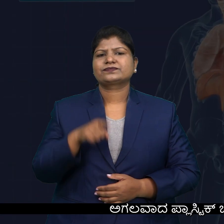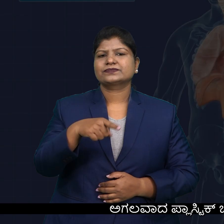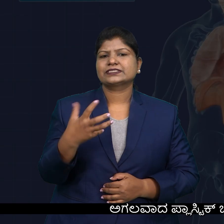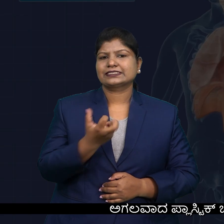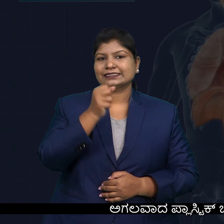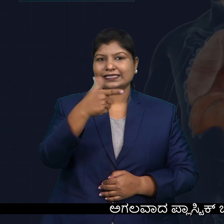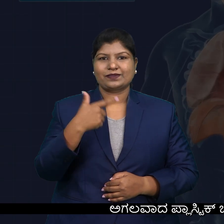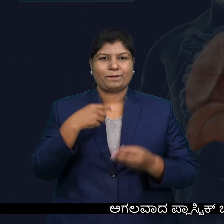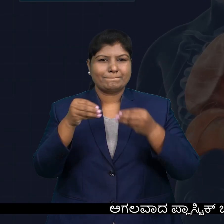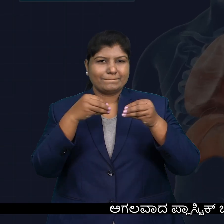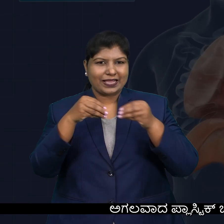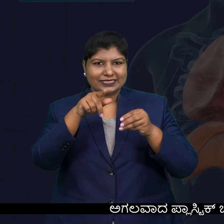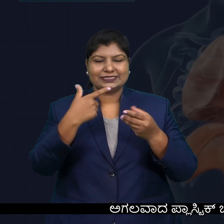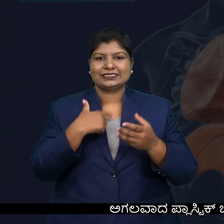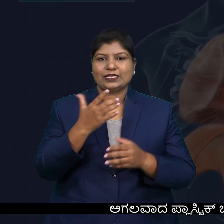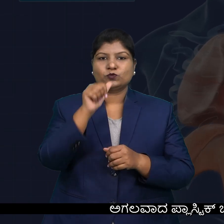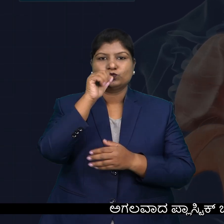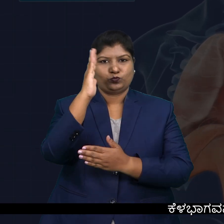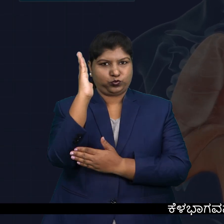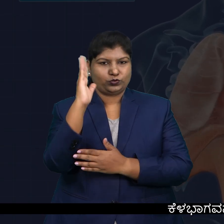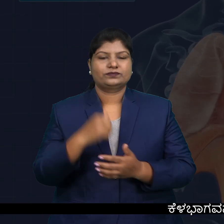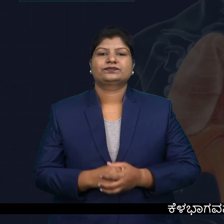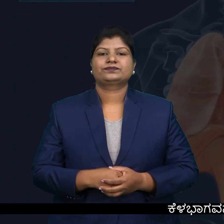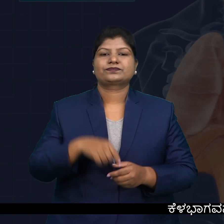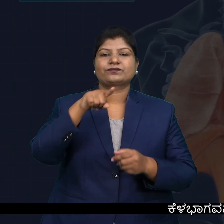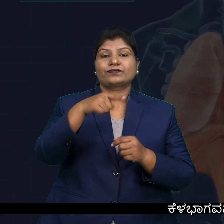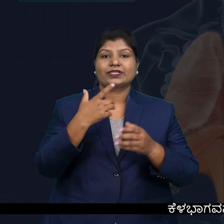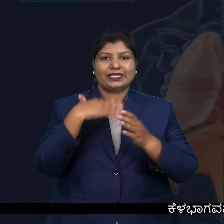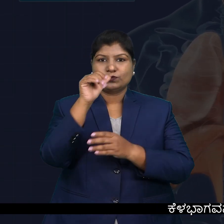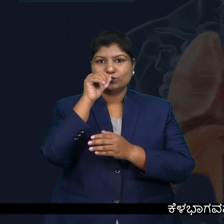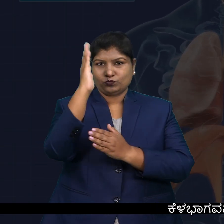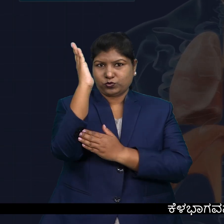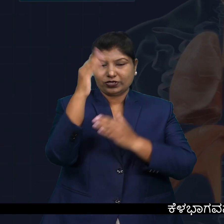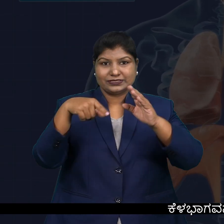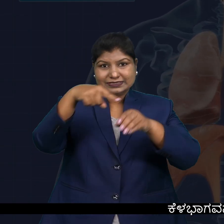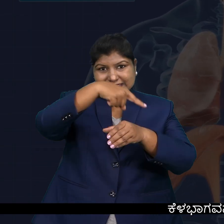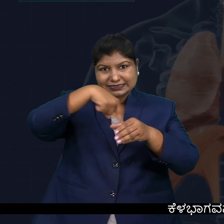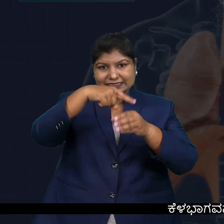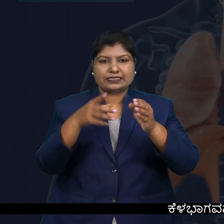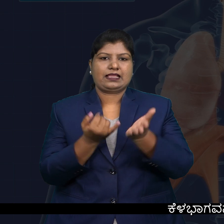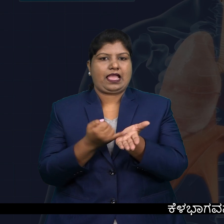ಅಗಲವಾದ ಪ್ಲಾಸ್ಟಿಕ್ ಬಾಟಲಿಯನ್ನು ತೆಗೆದುಕೊಳ್ಳಿ. ಕೆಳಭಾಗವನ್ನು ತೆಗೆದುಹಾಕಿ.